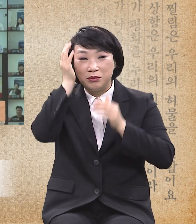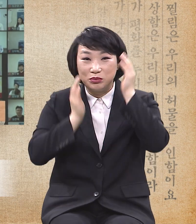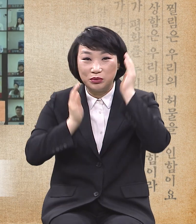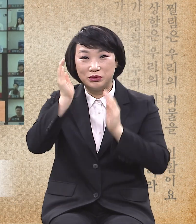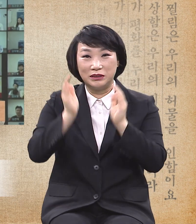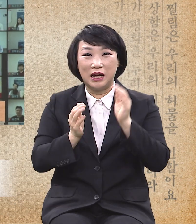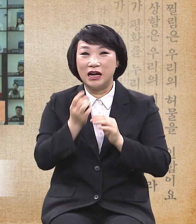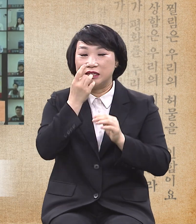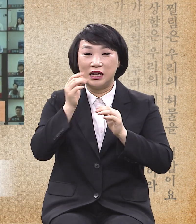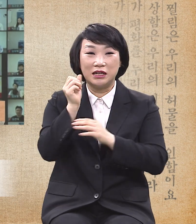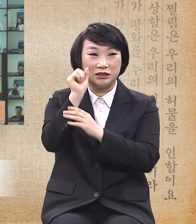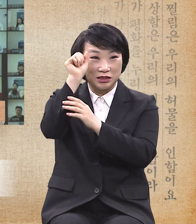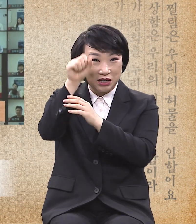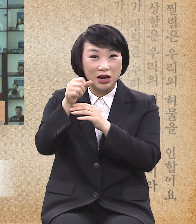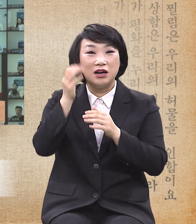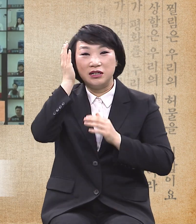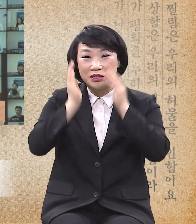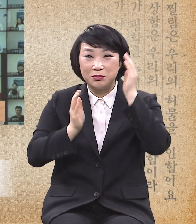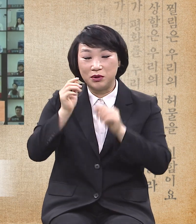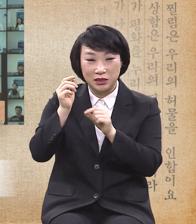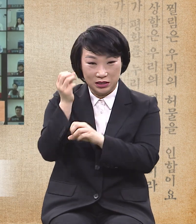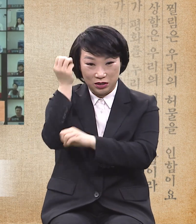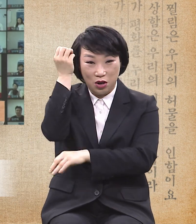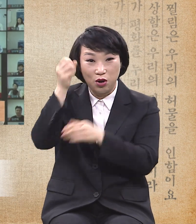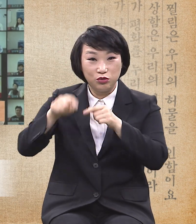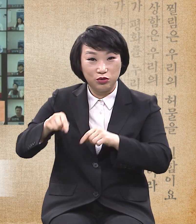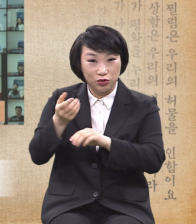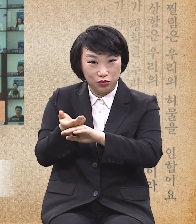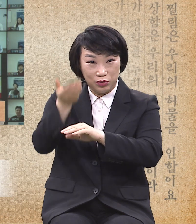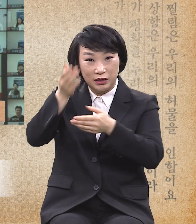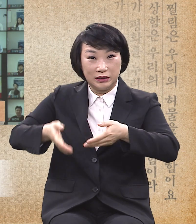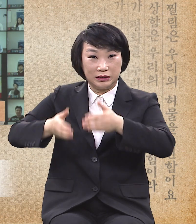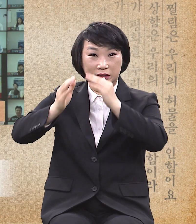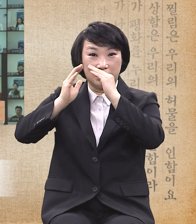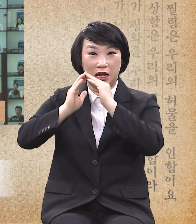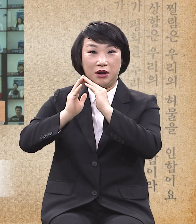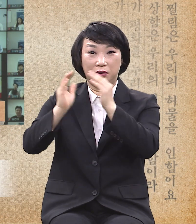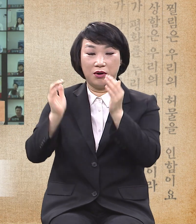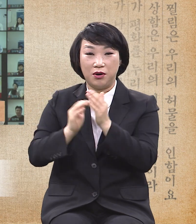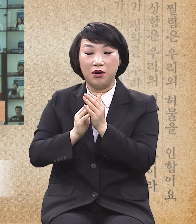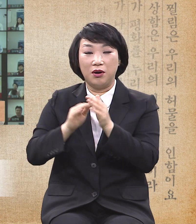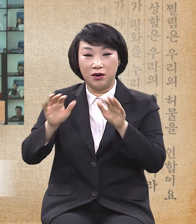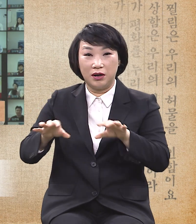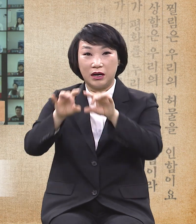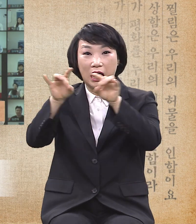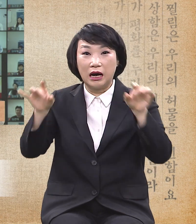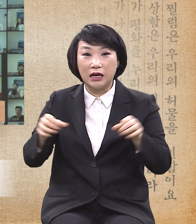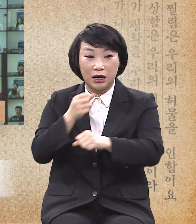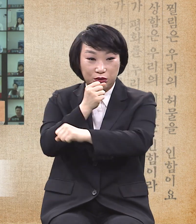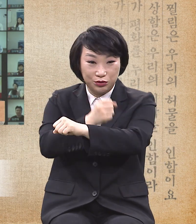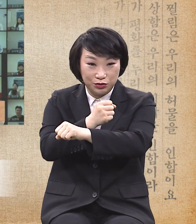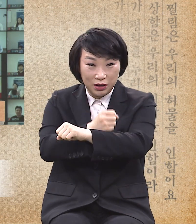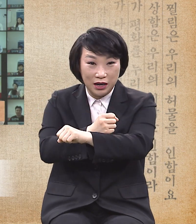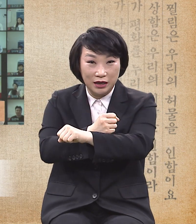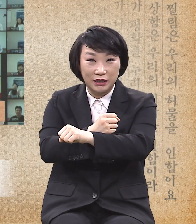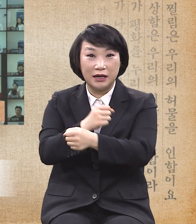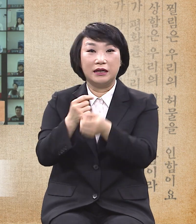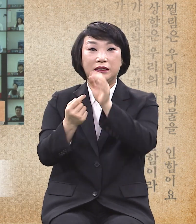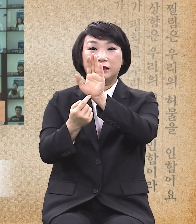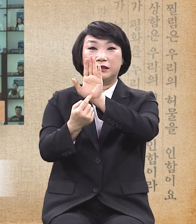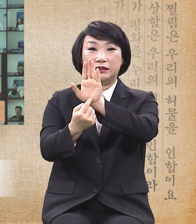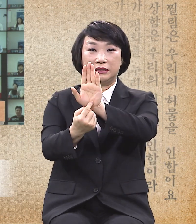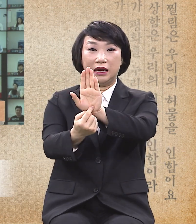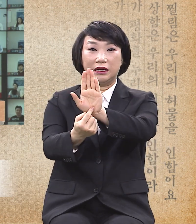풀이나 지푸로 이 터 위에 세우면 각각 공력이